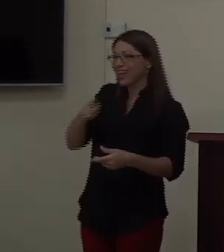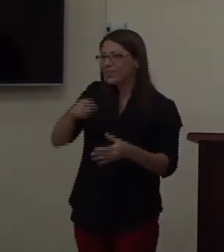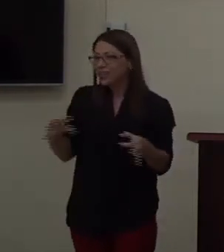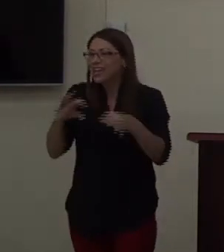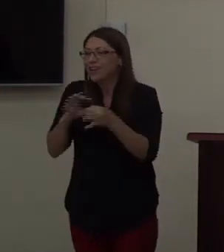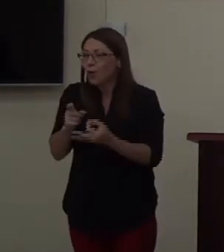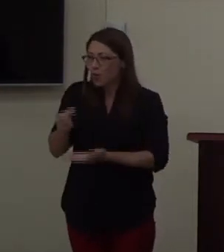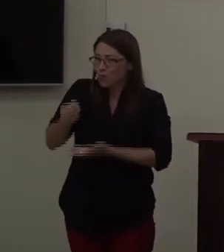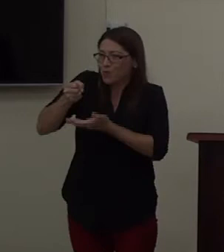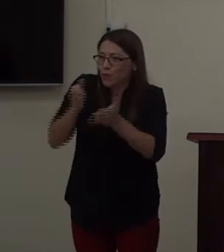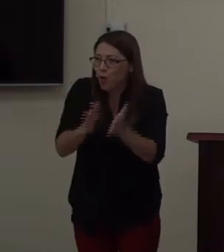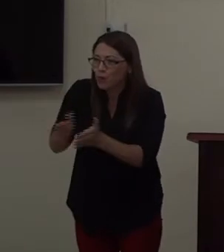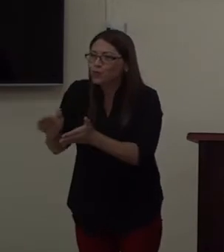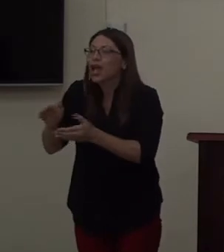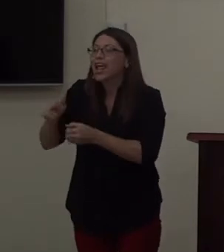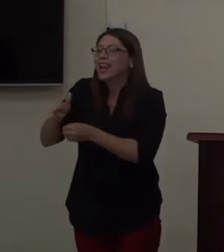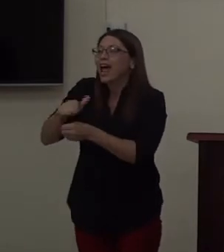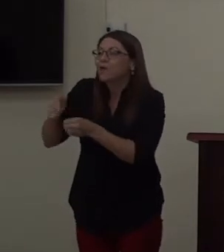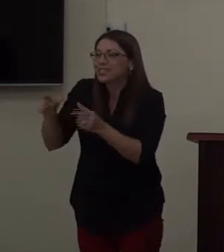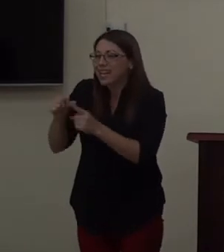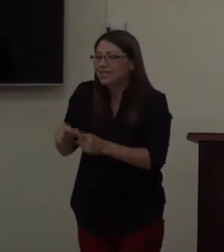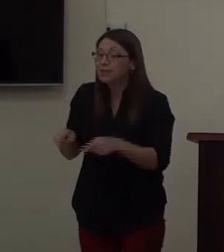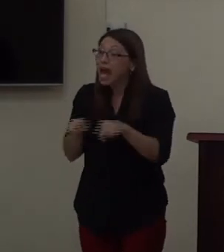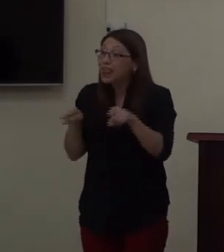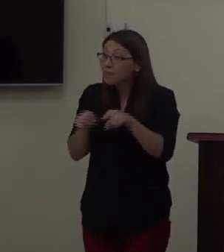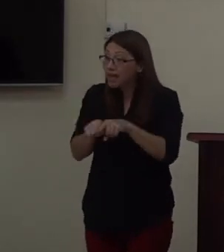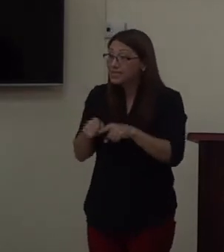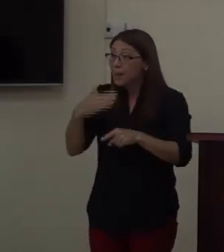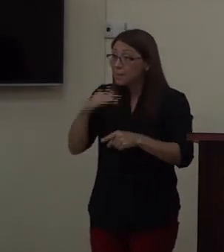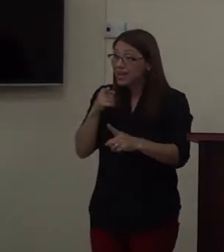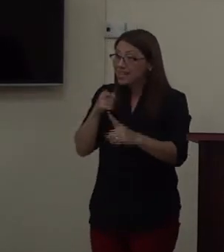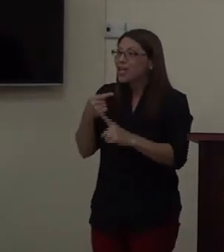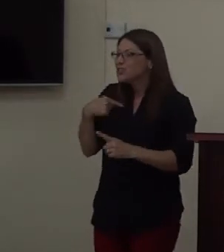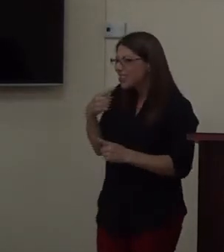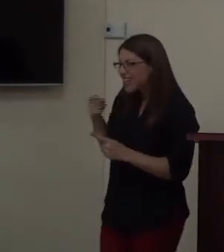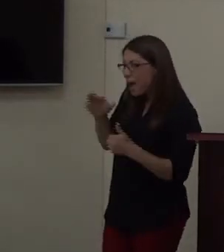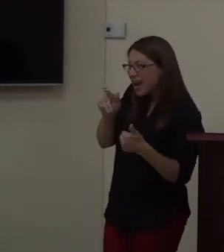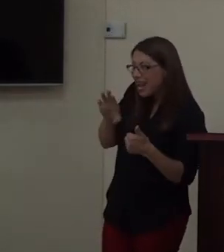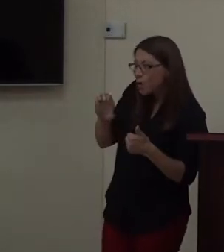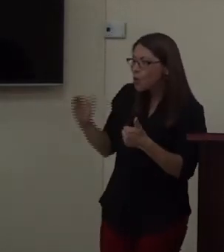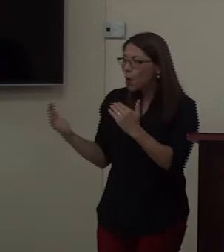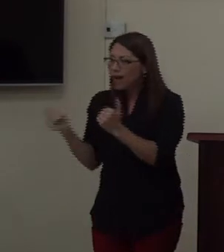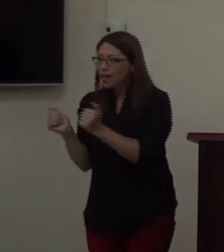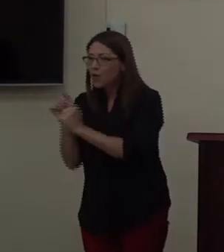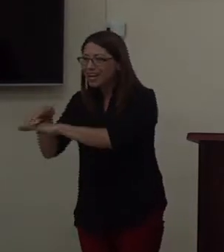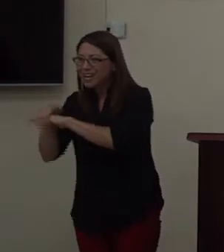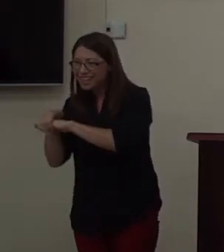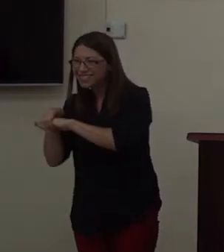vamos a hablar. Y además, ¿verdad?, muy malintencionadamente, ponía a comparar el manejo con el